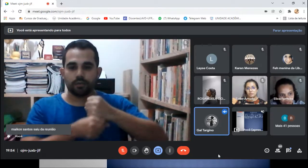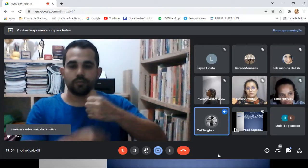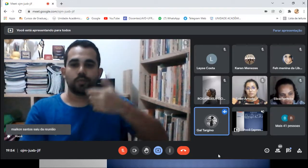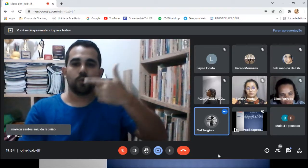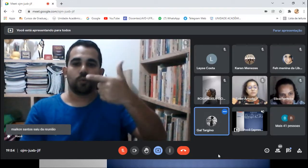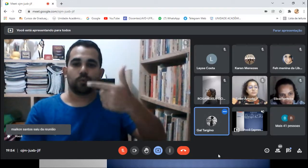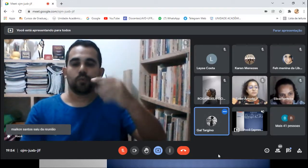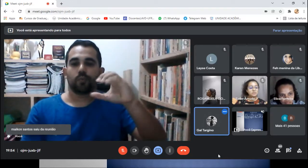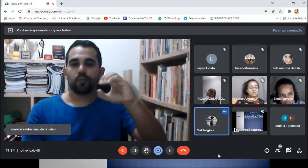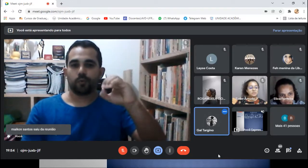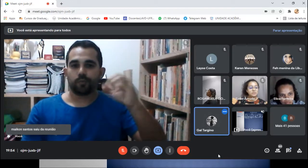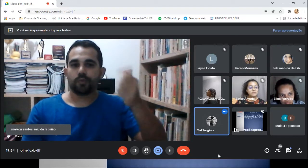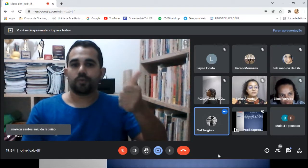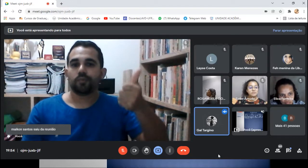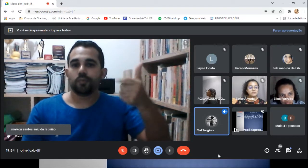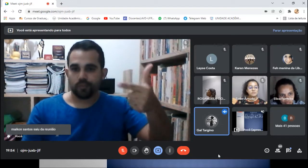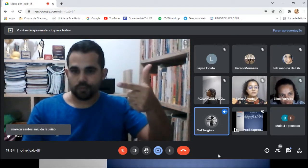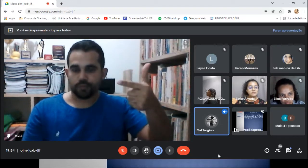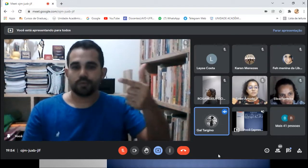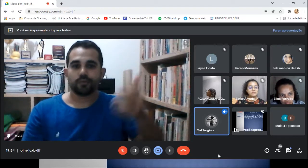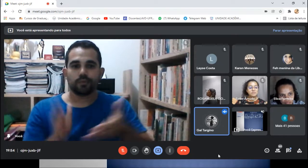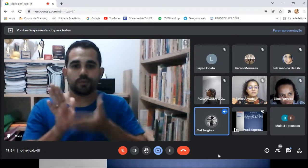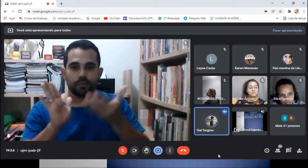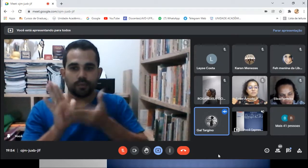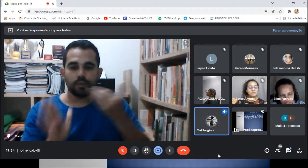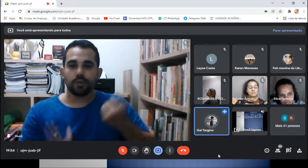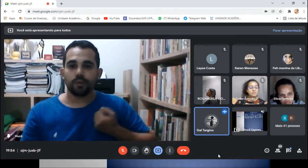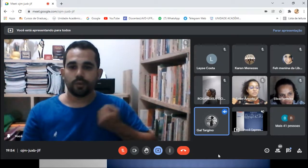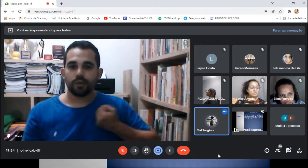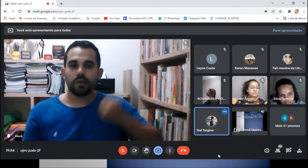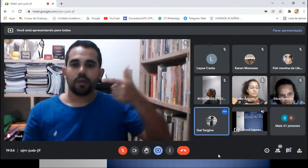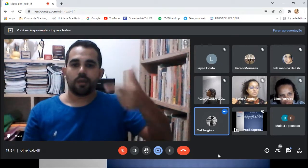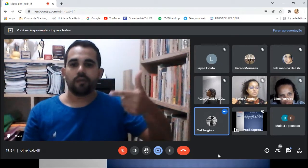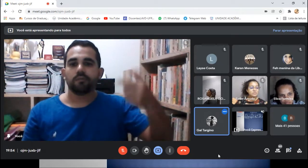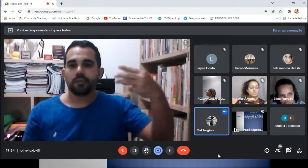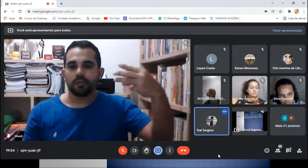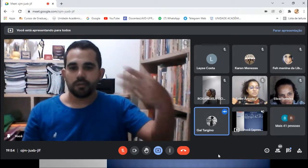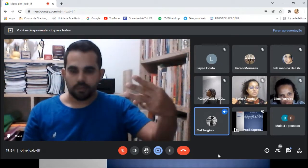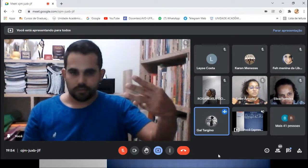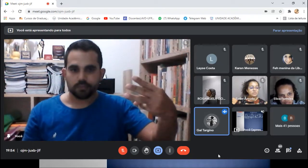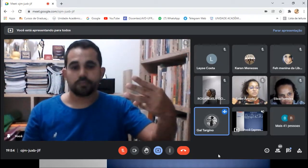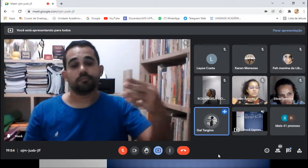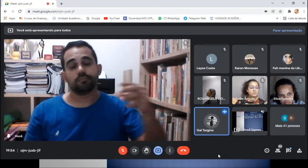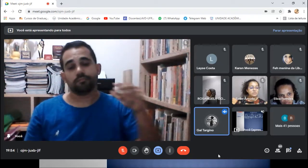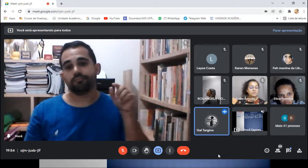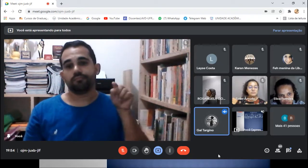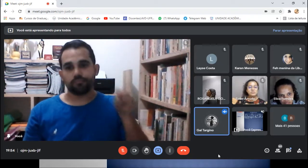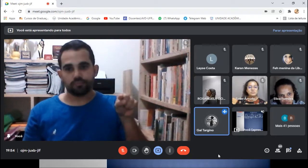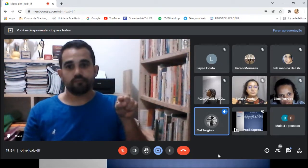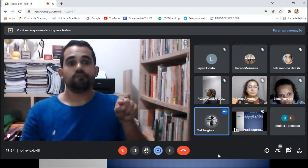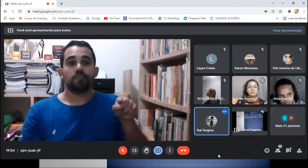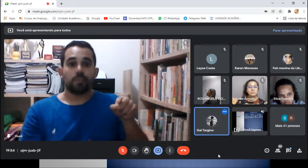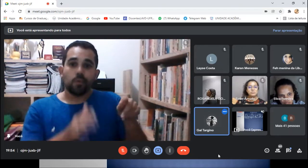Silva, no ano de 2012, eu retirei do livro, né, na